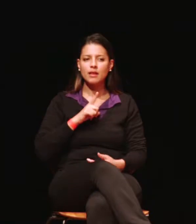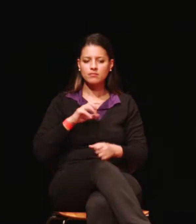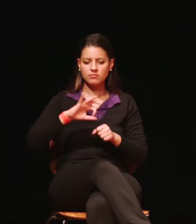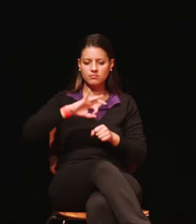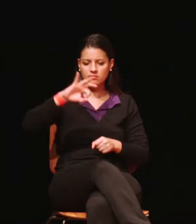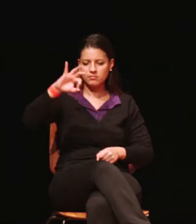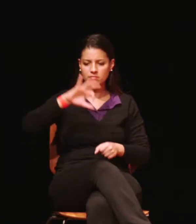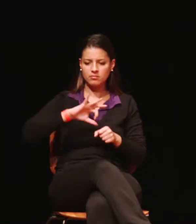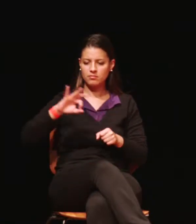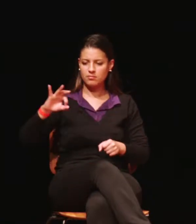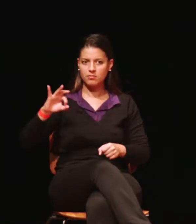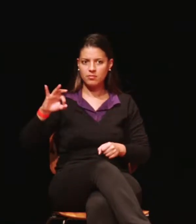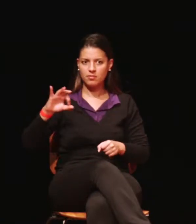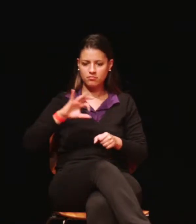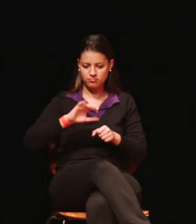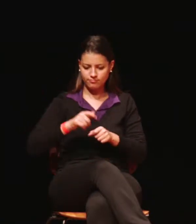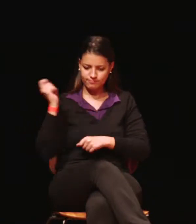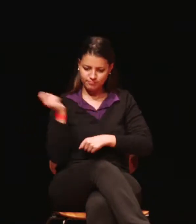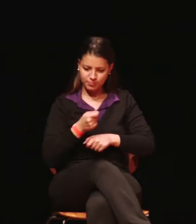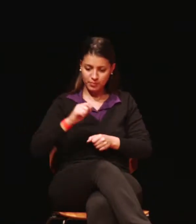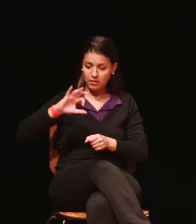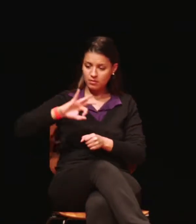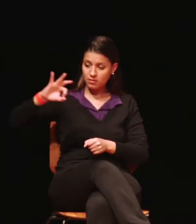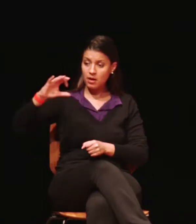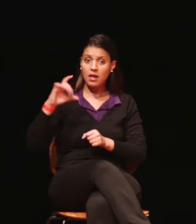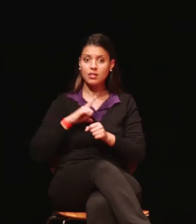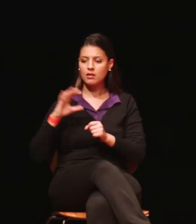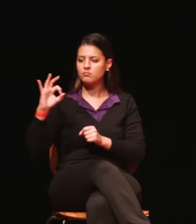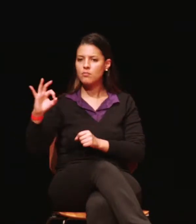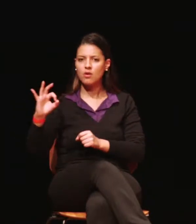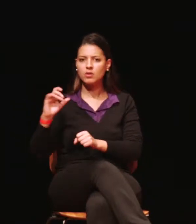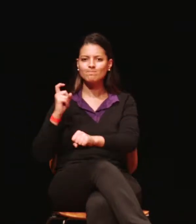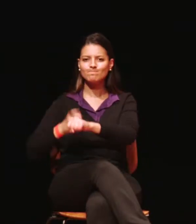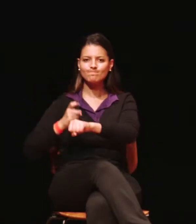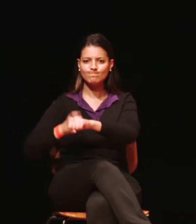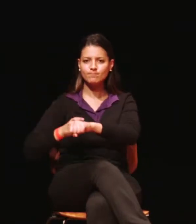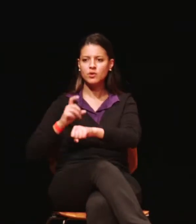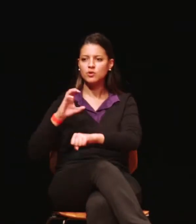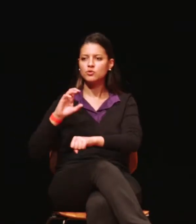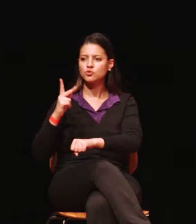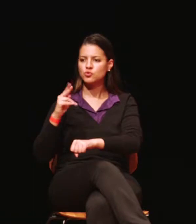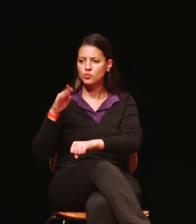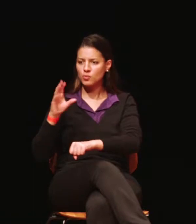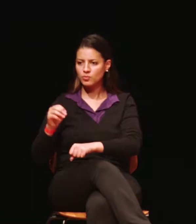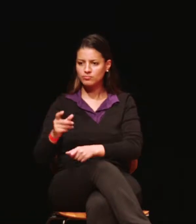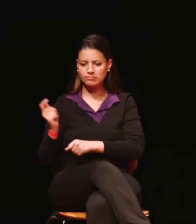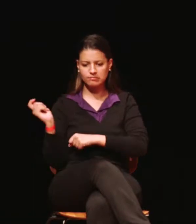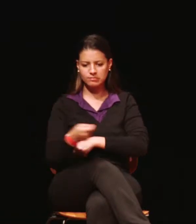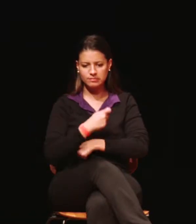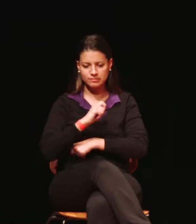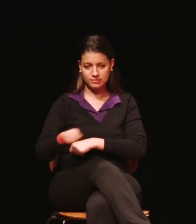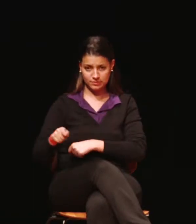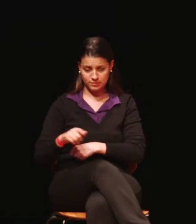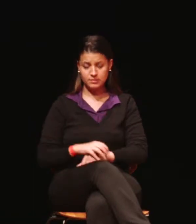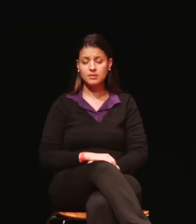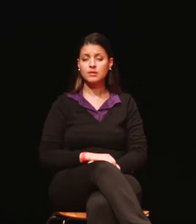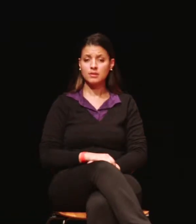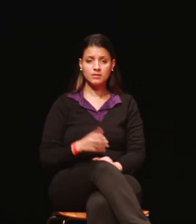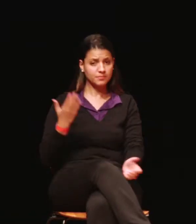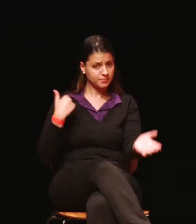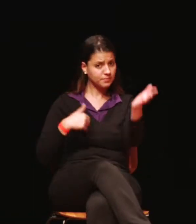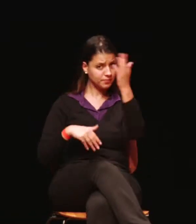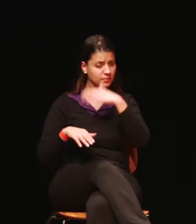chumbo. Hoje parece surpreendente, por exemplo, as recomendações de que os bebês